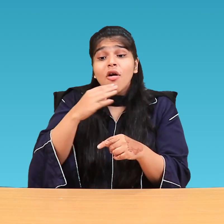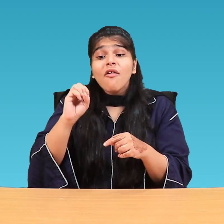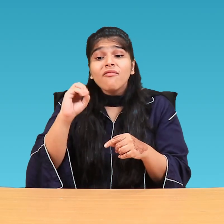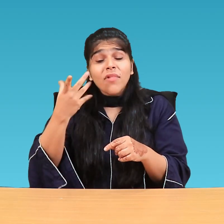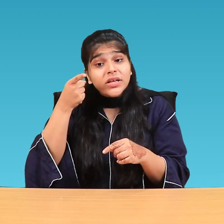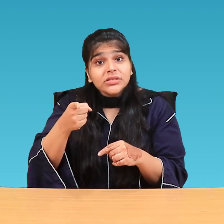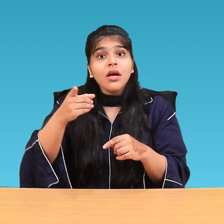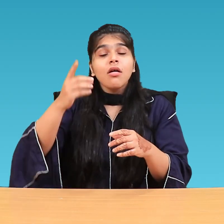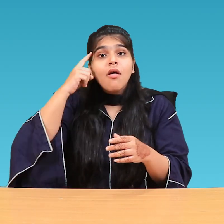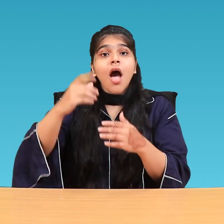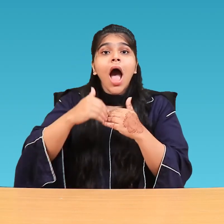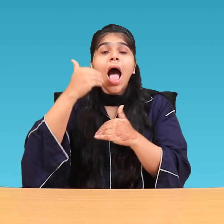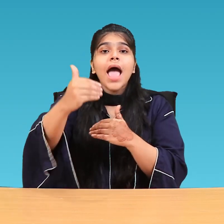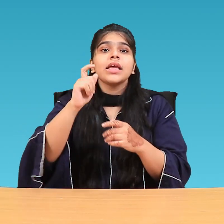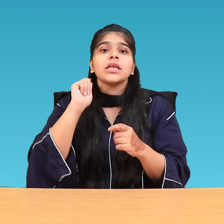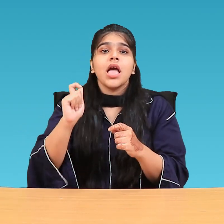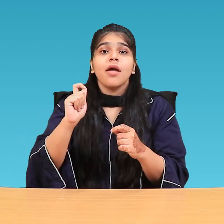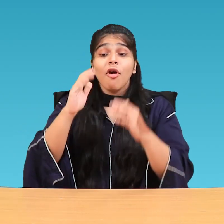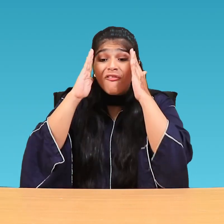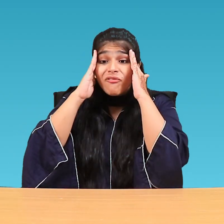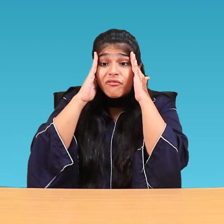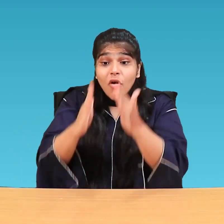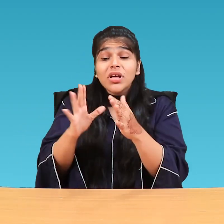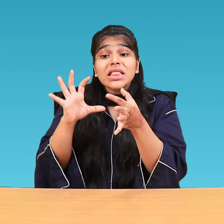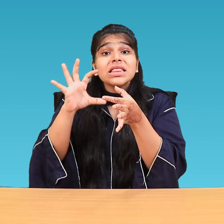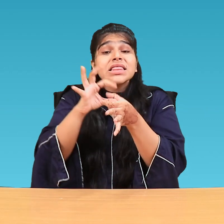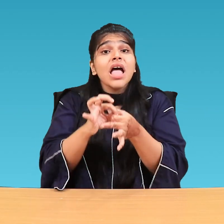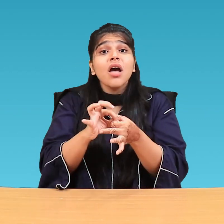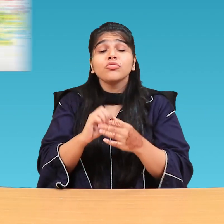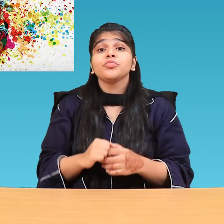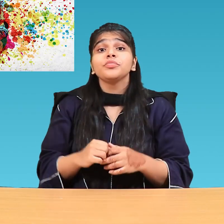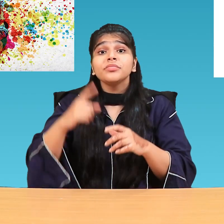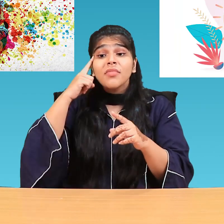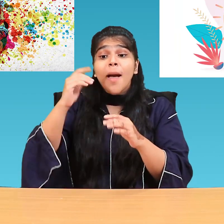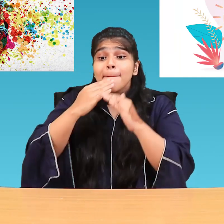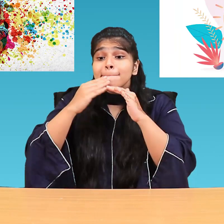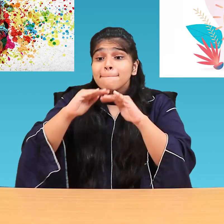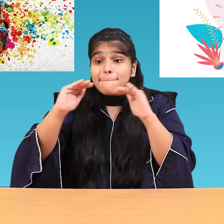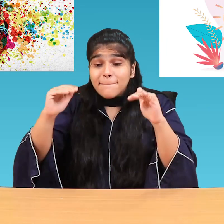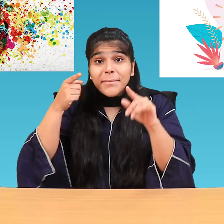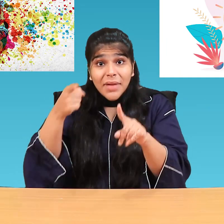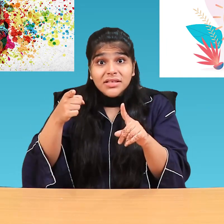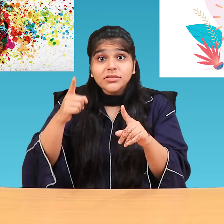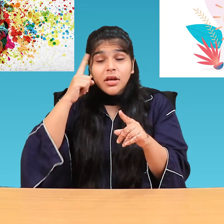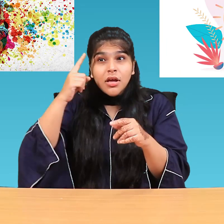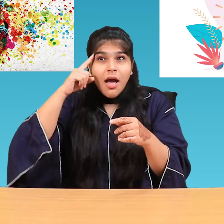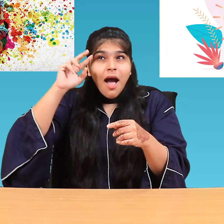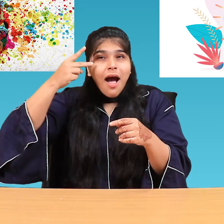सिलेबस बनेगा वो इस बात पे फोकस करेगा कि बच्चे जो हैं वो क्रिटिकल थिंकिंग,